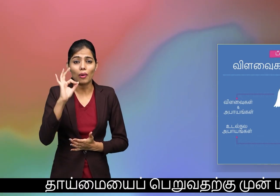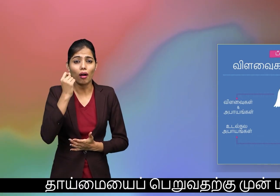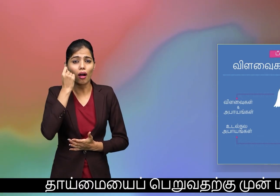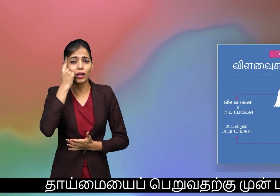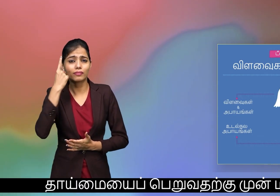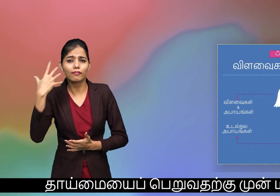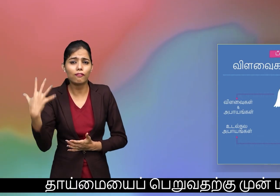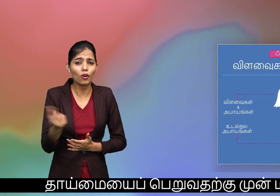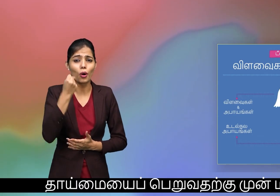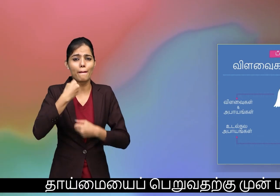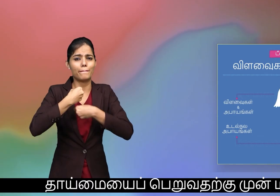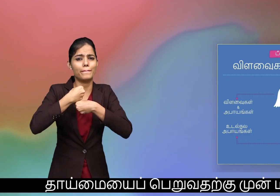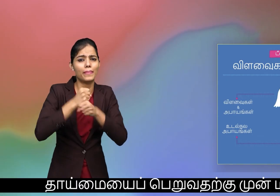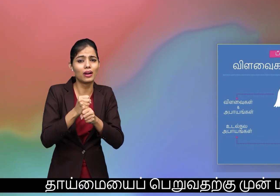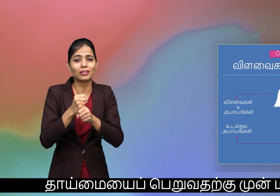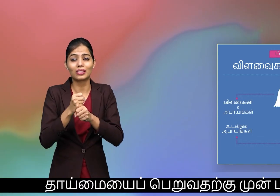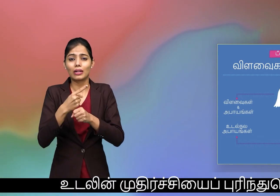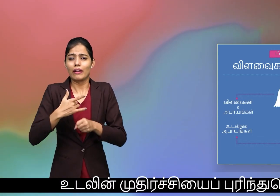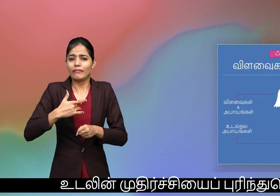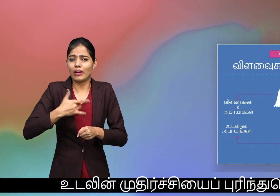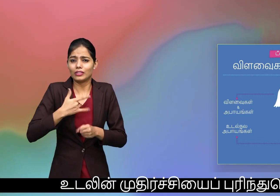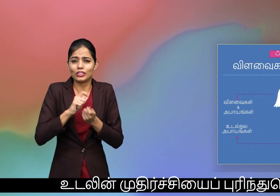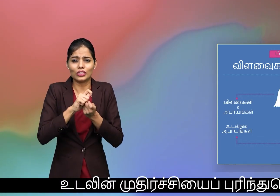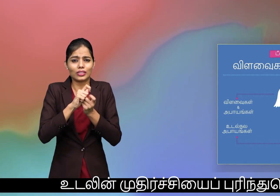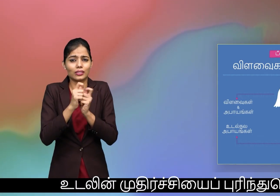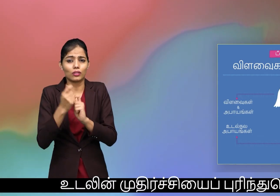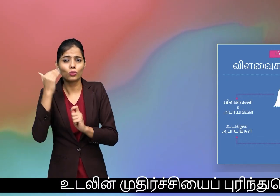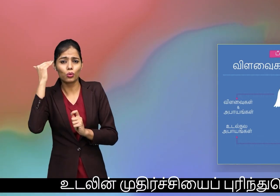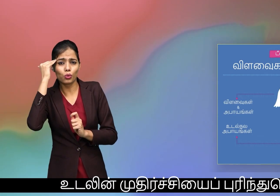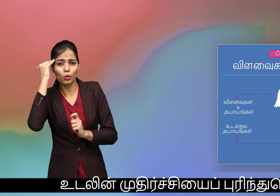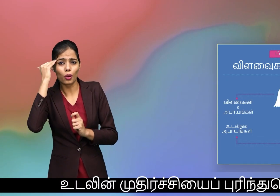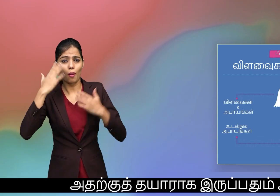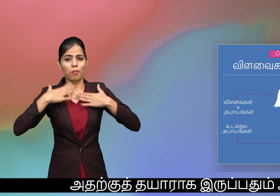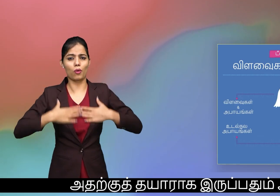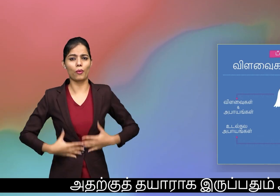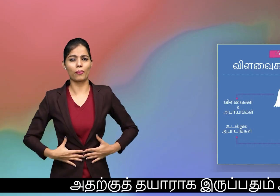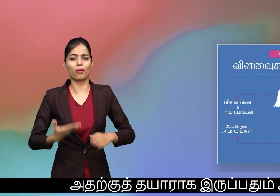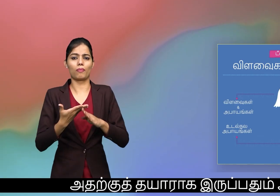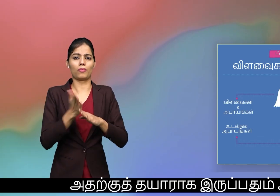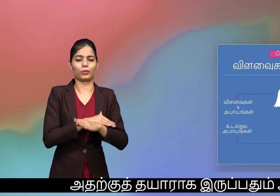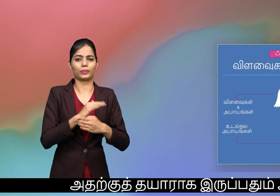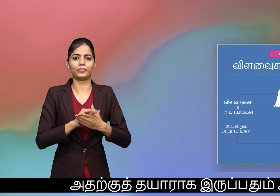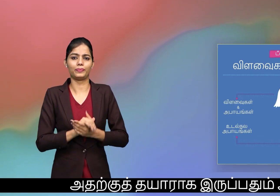தாய்மையை பெறுவதற்கு முன் மனம் மற்றும் உடலின் முதிர்ச்சியை புரிந்து கொள்வதும் அதற்கு தயாராக இருப்பதும்